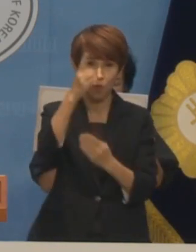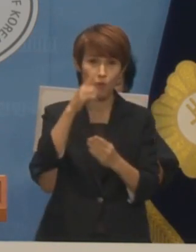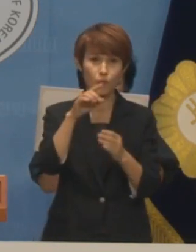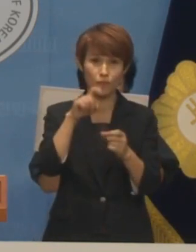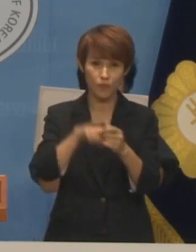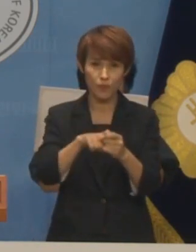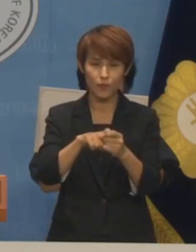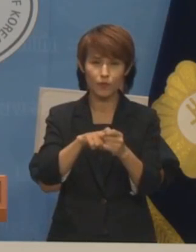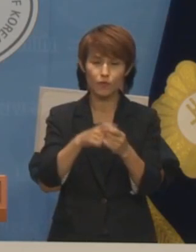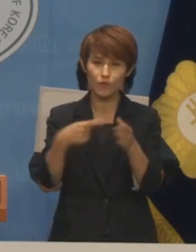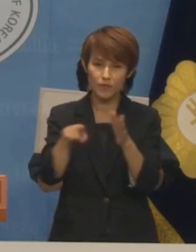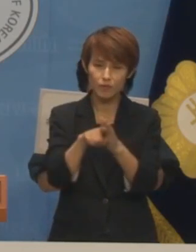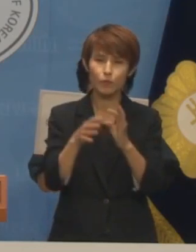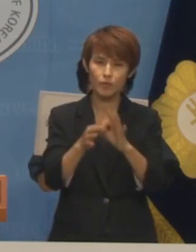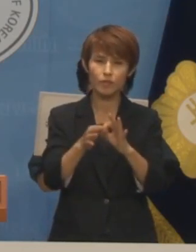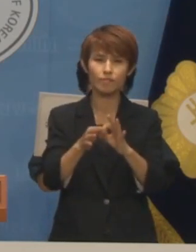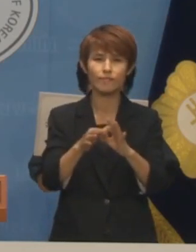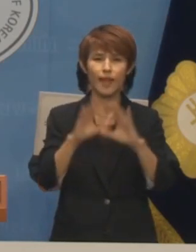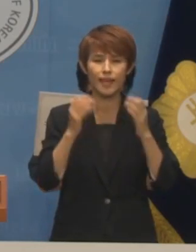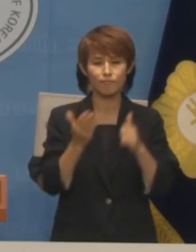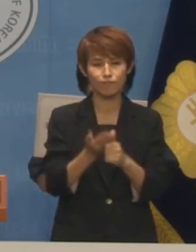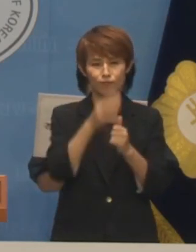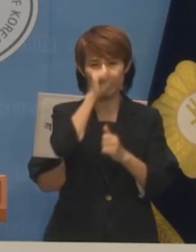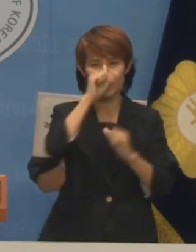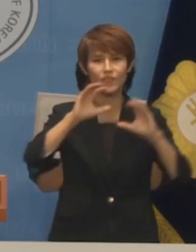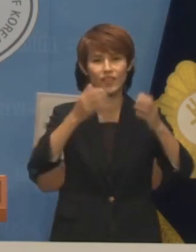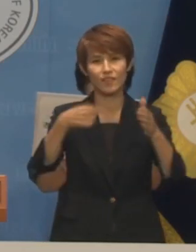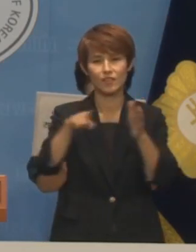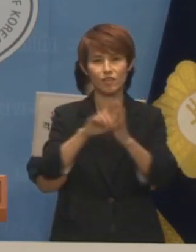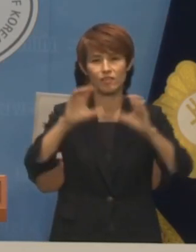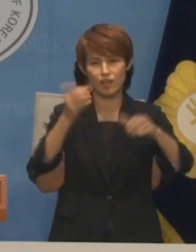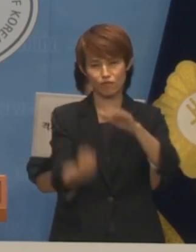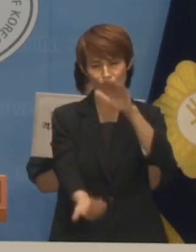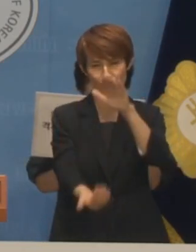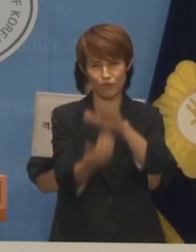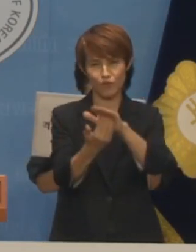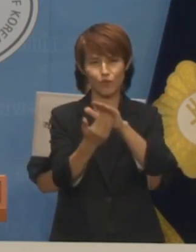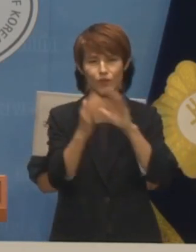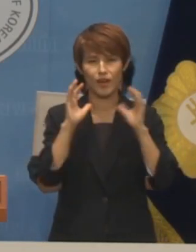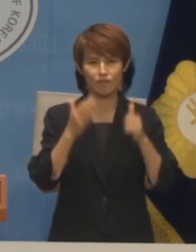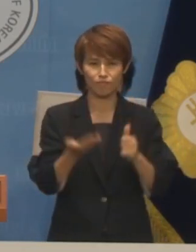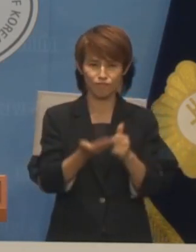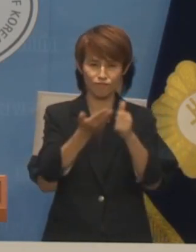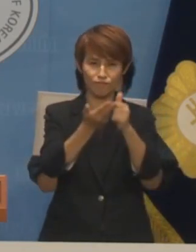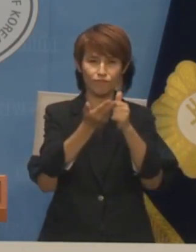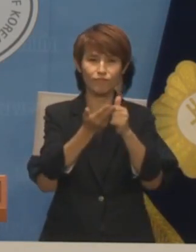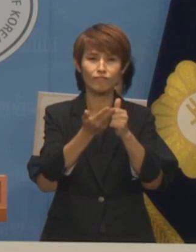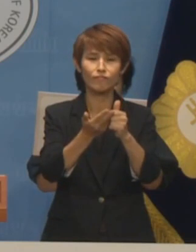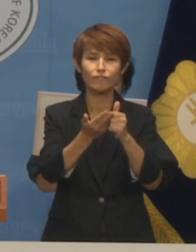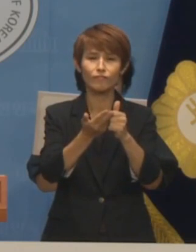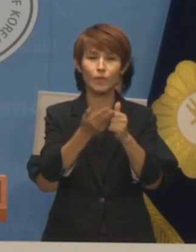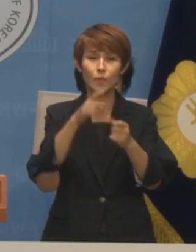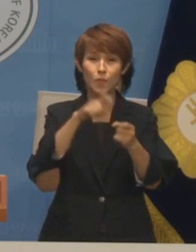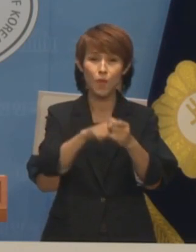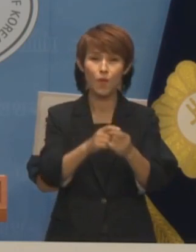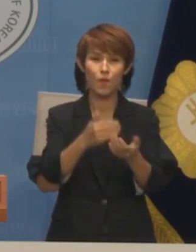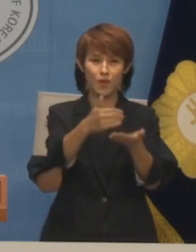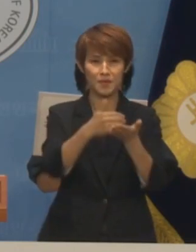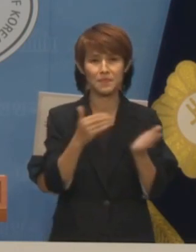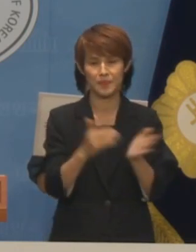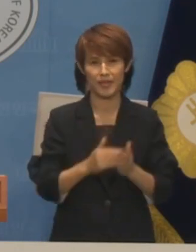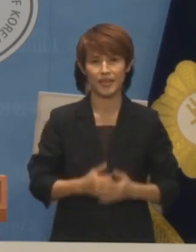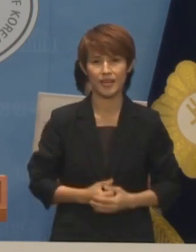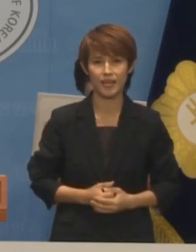좋은 나라를 비전으로 세계 최고 수준의 영유아 교육 보육 체계 구축이라는 목표를